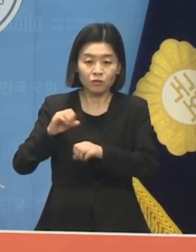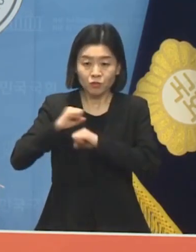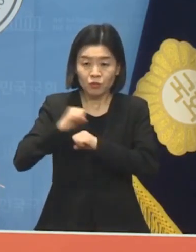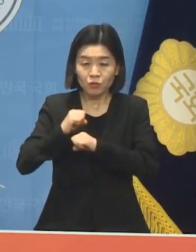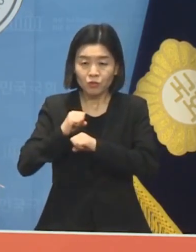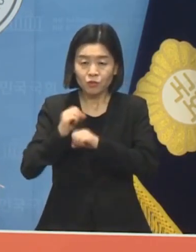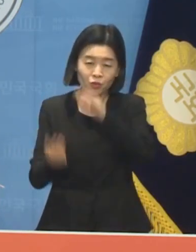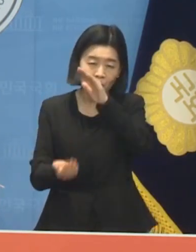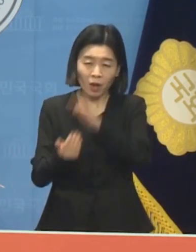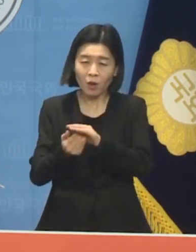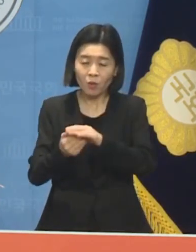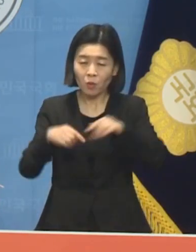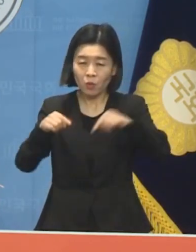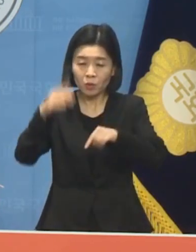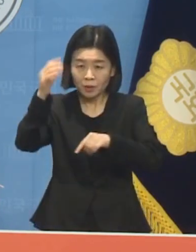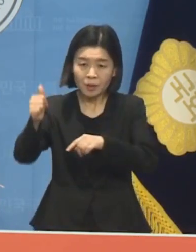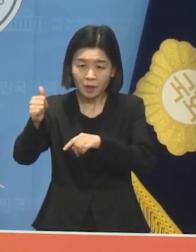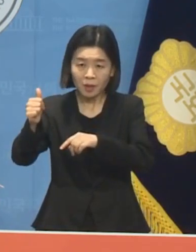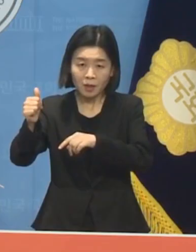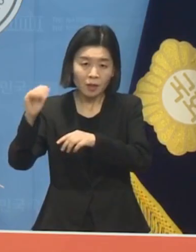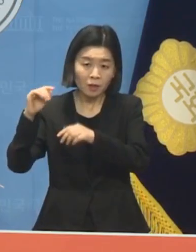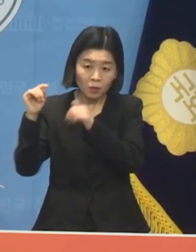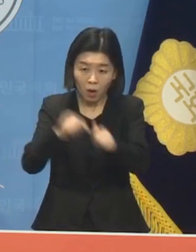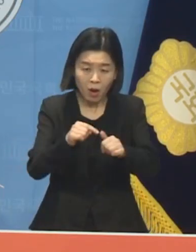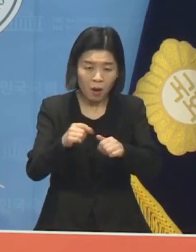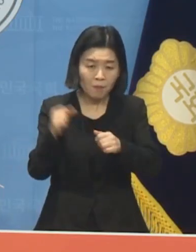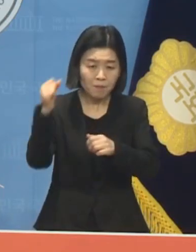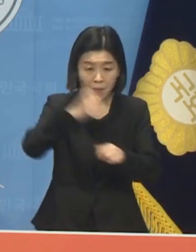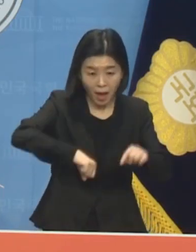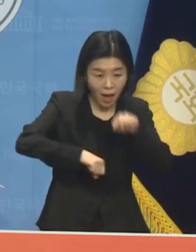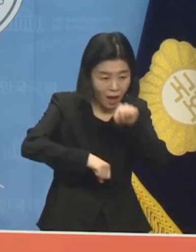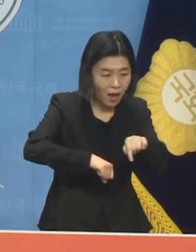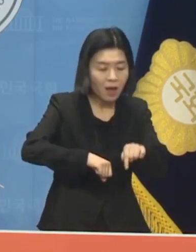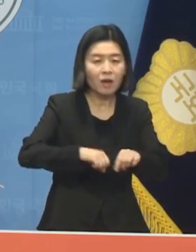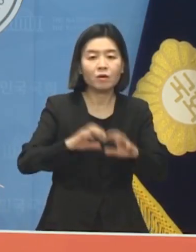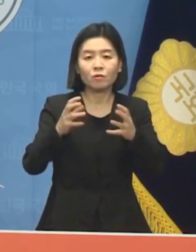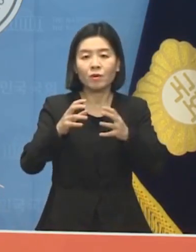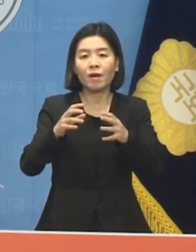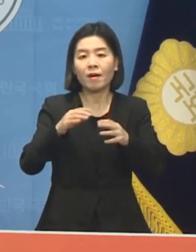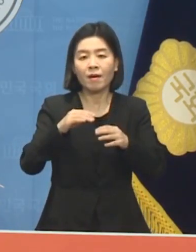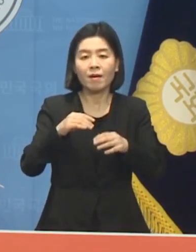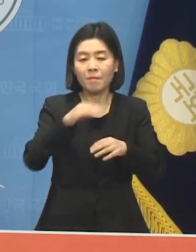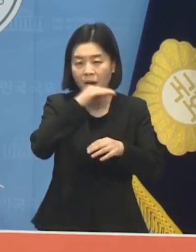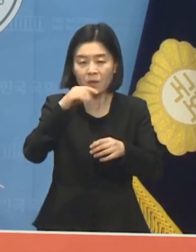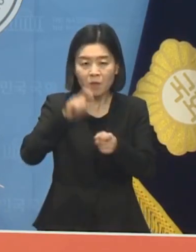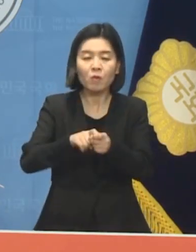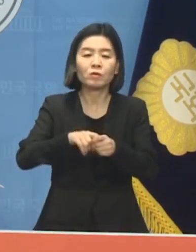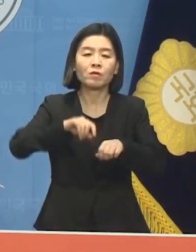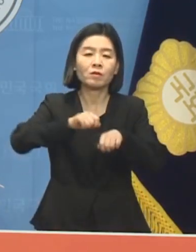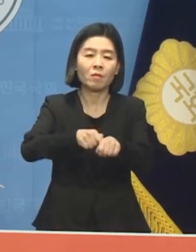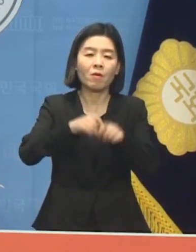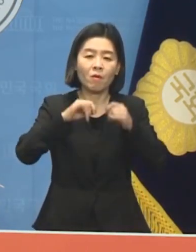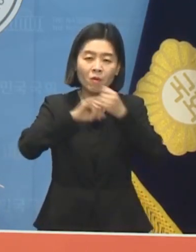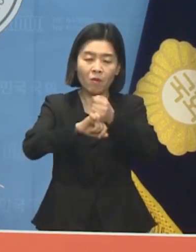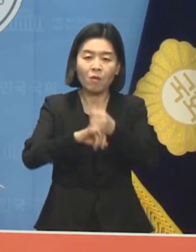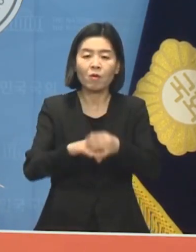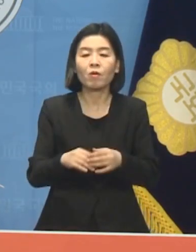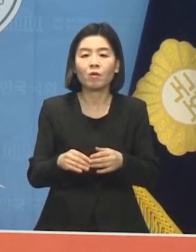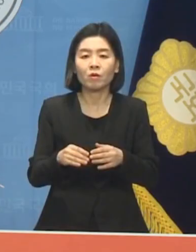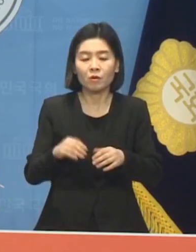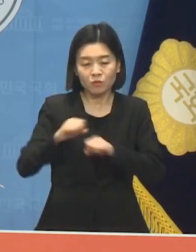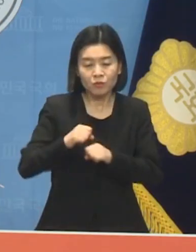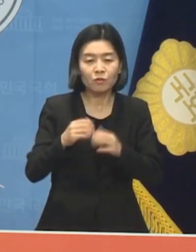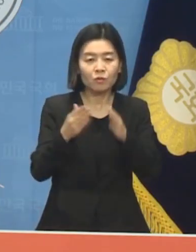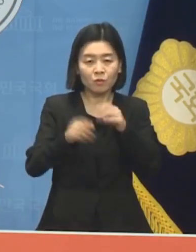자들을 국가기강 차원에서 엄벌하라. 대한민국의 미래를 위하여 국무위원, 고위공직자, 군인 등